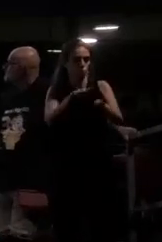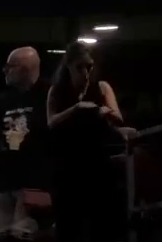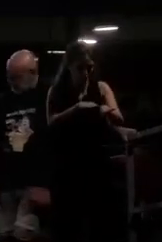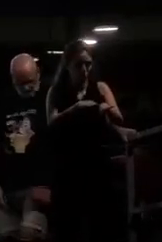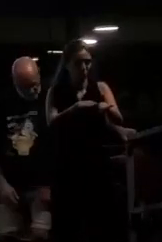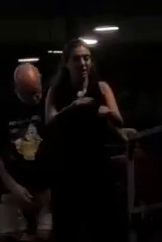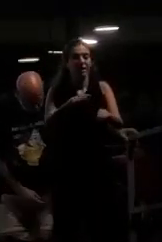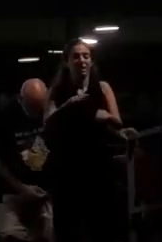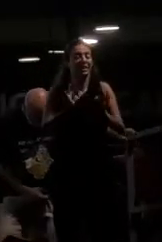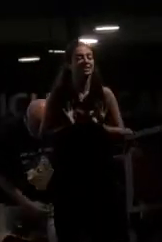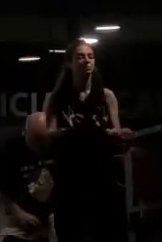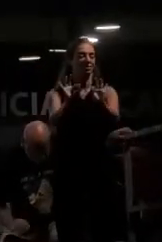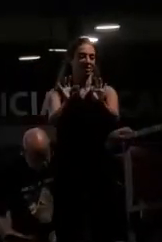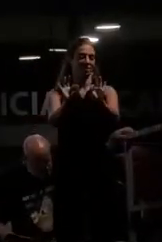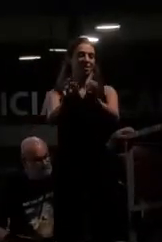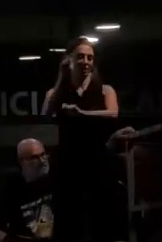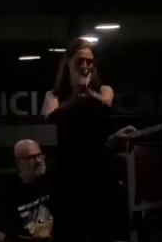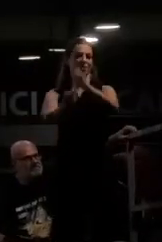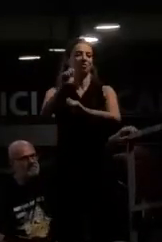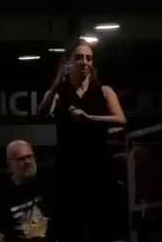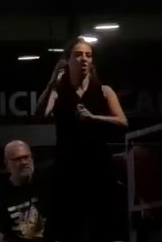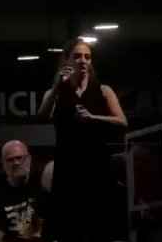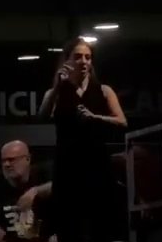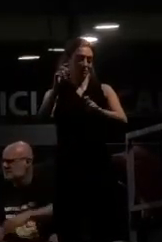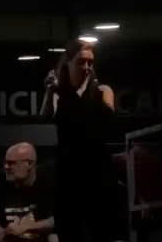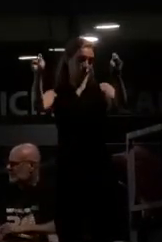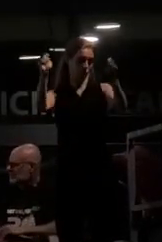i especialment tota l'Andenga.